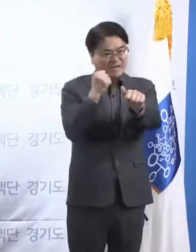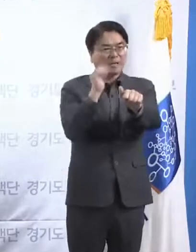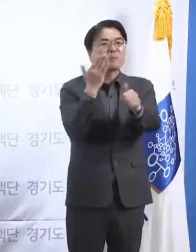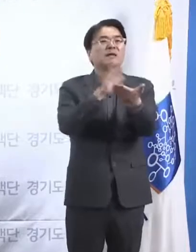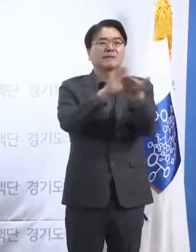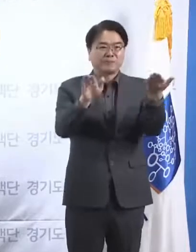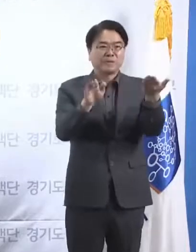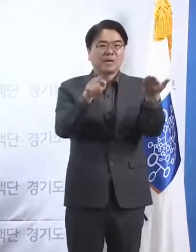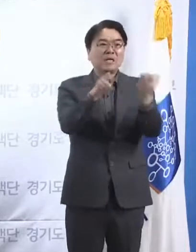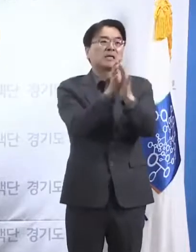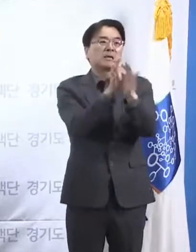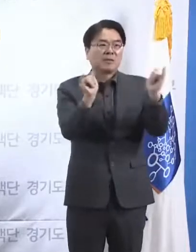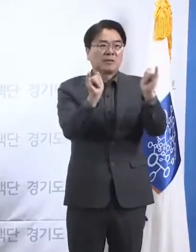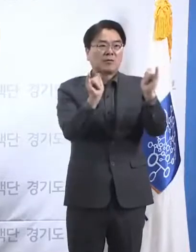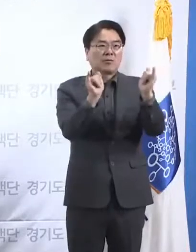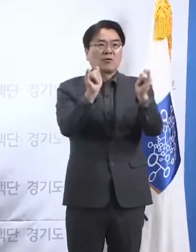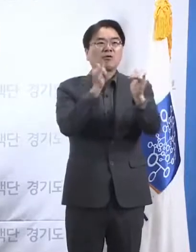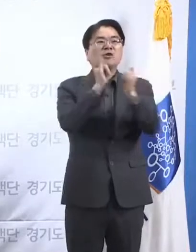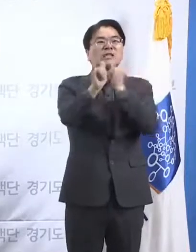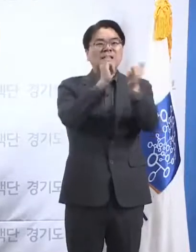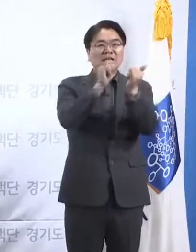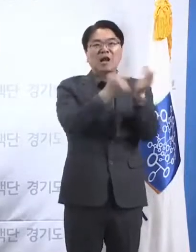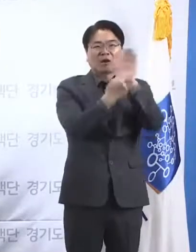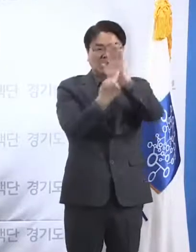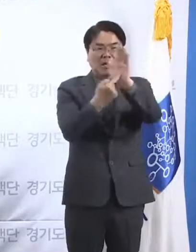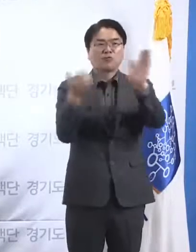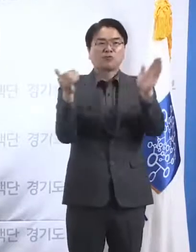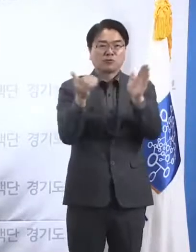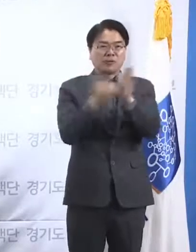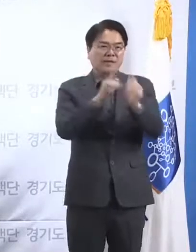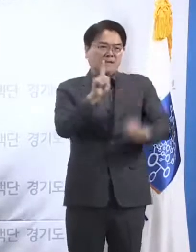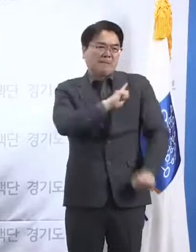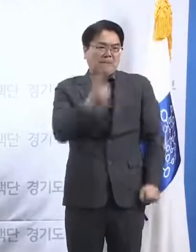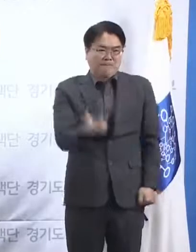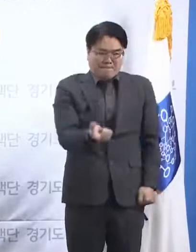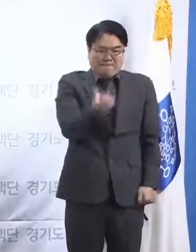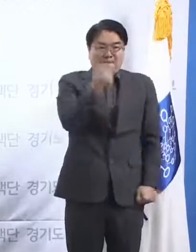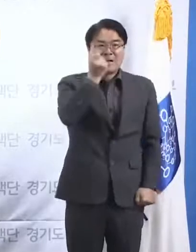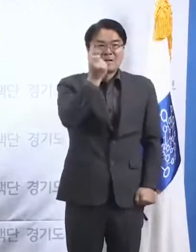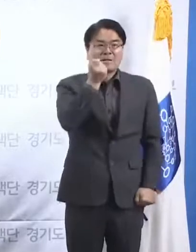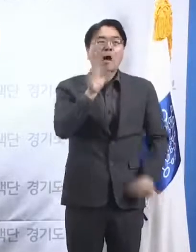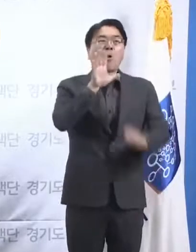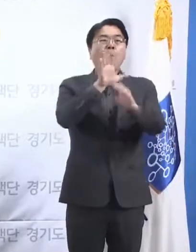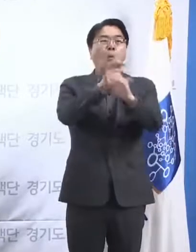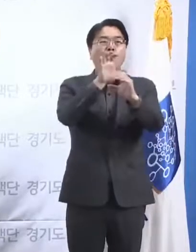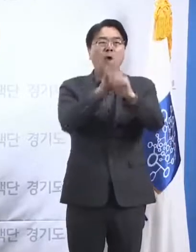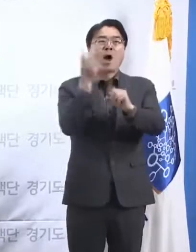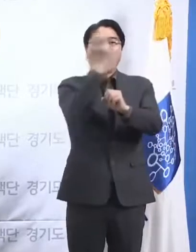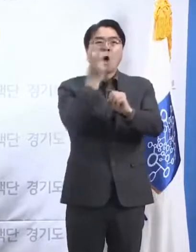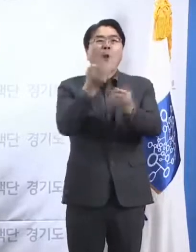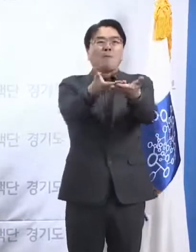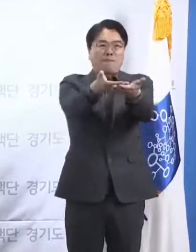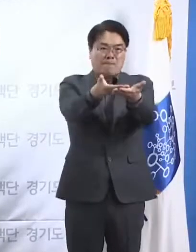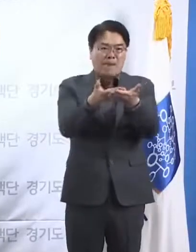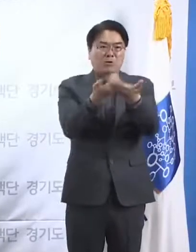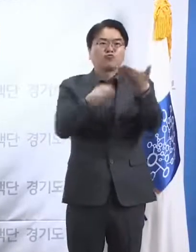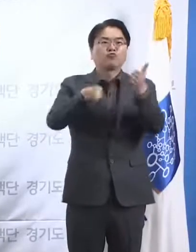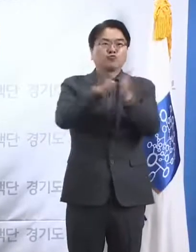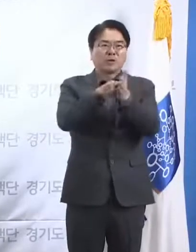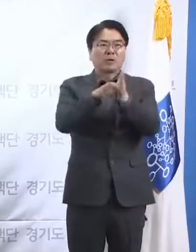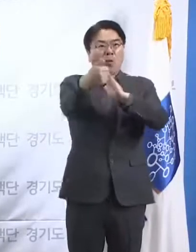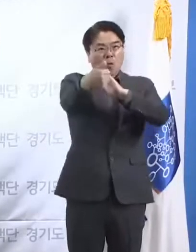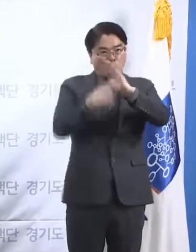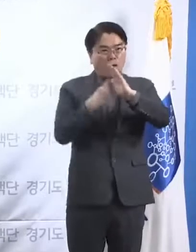대상자들은 이 기자회견 후 가능한 가장 빠른 시기에 코로나19 검사를 받아야